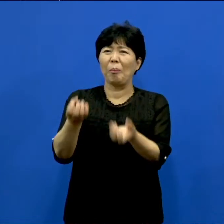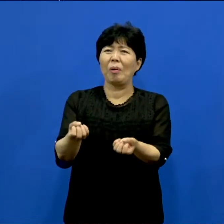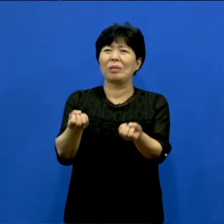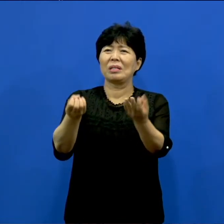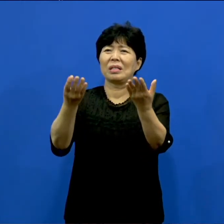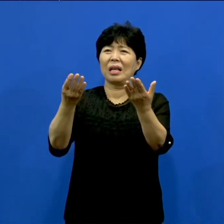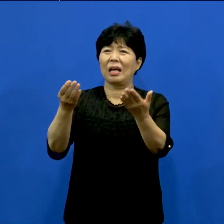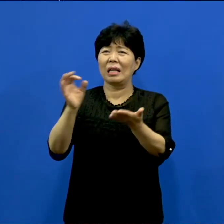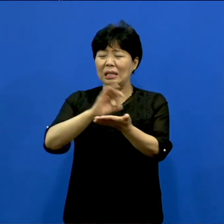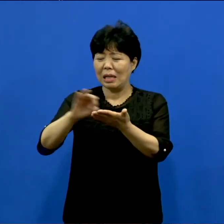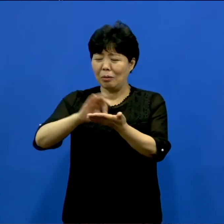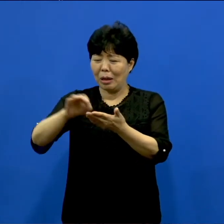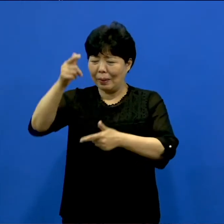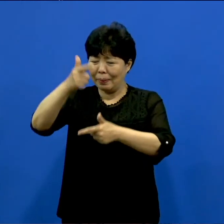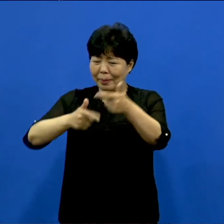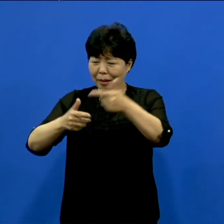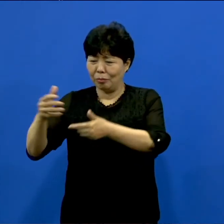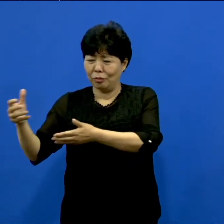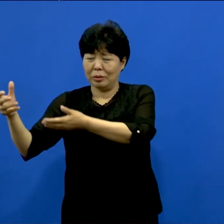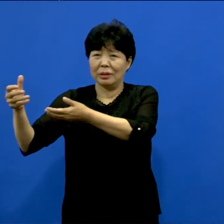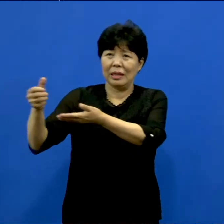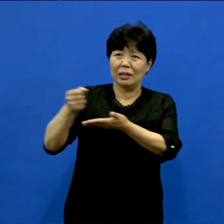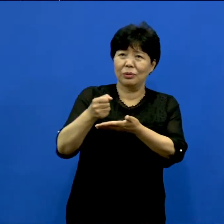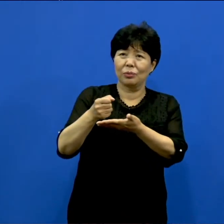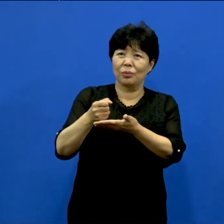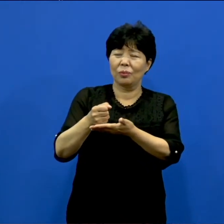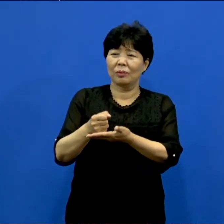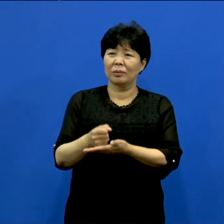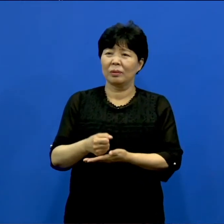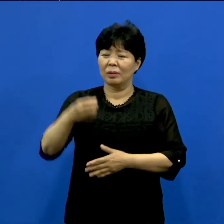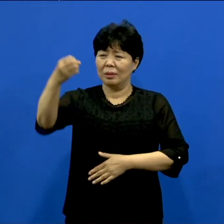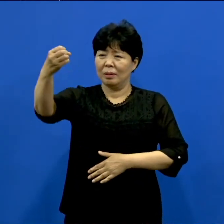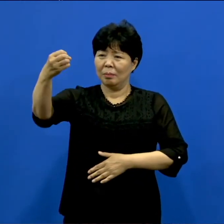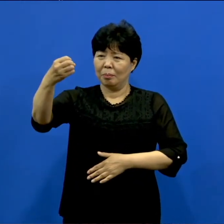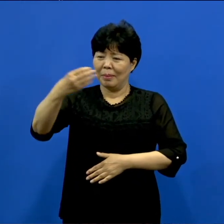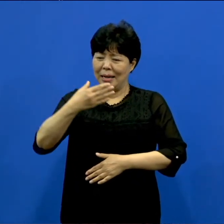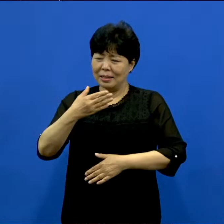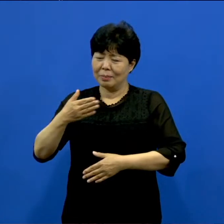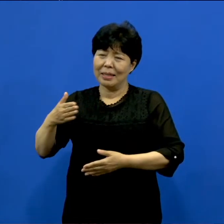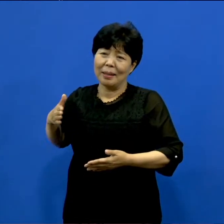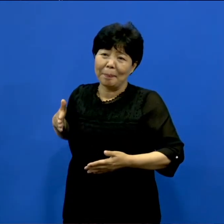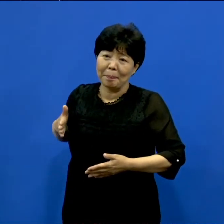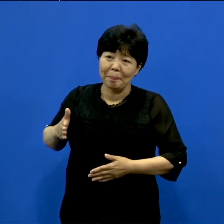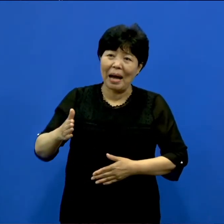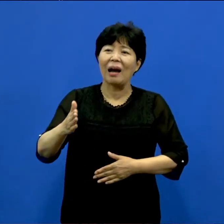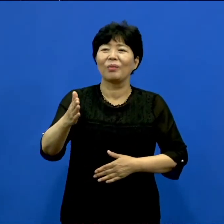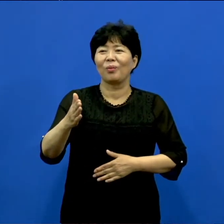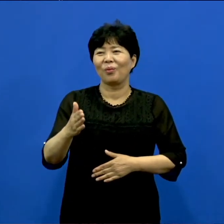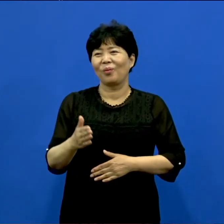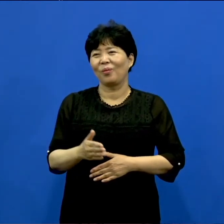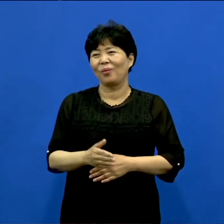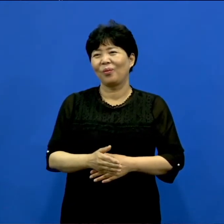즉각적이에요. 말씀이 떨어지자마자 본토 친척 아버지 집을 떠나는 역사. 백세에 난